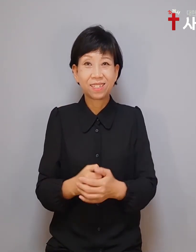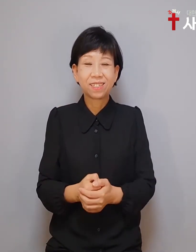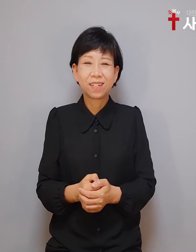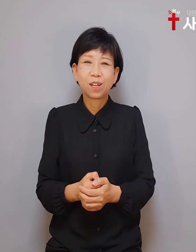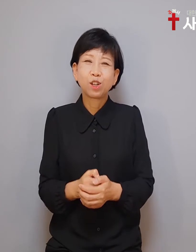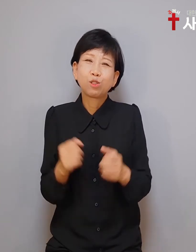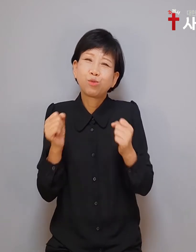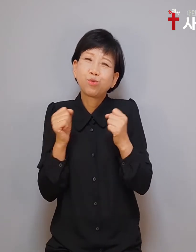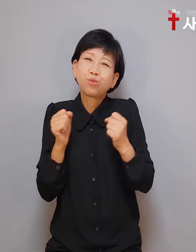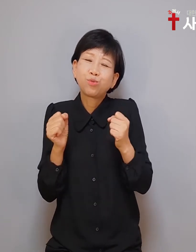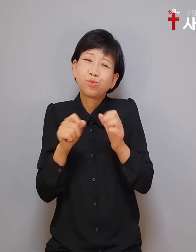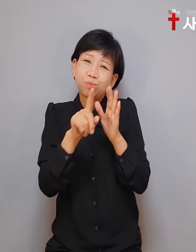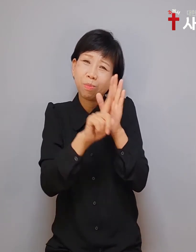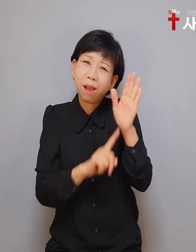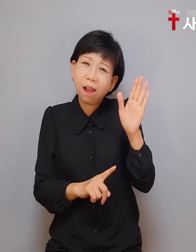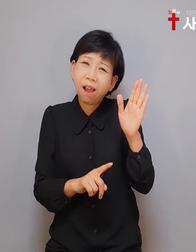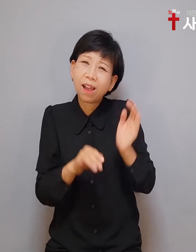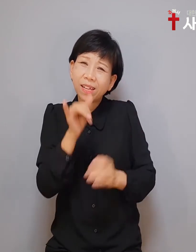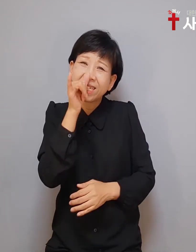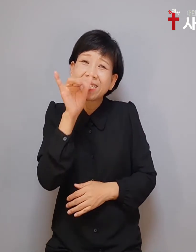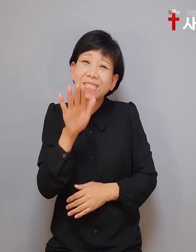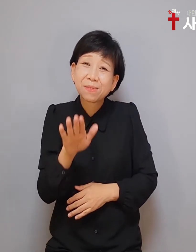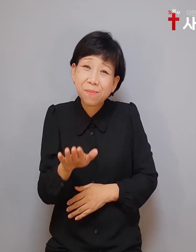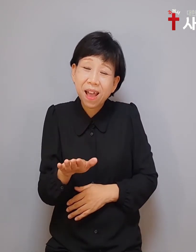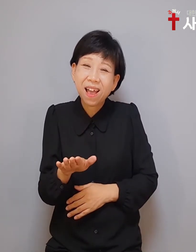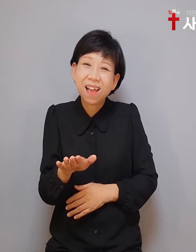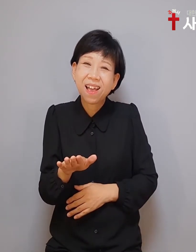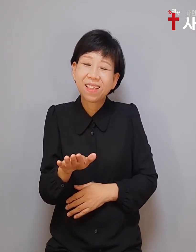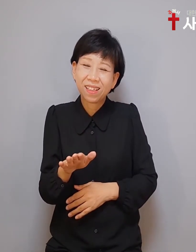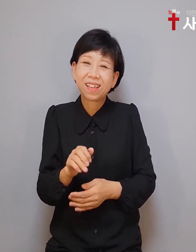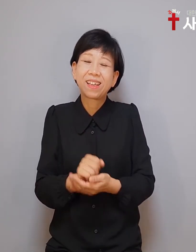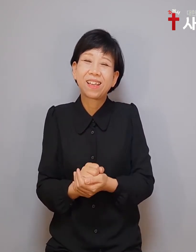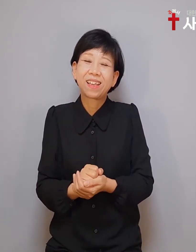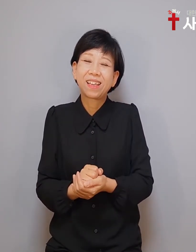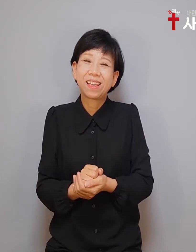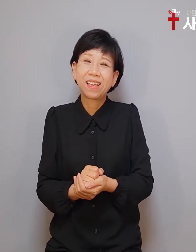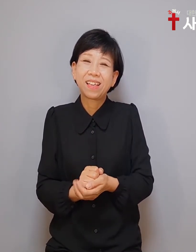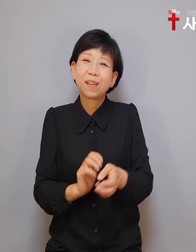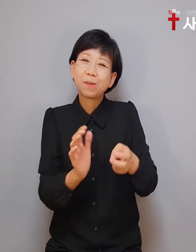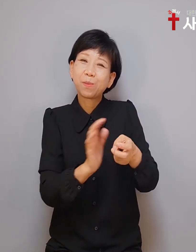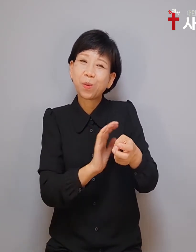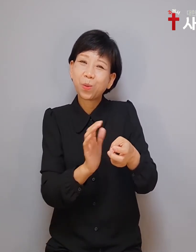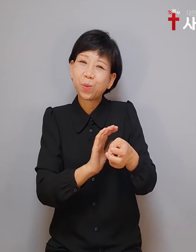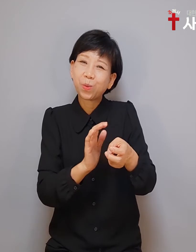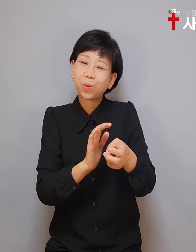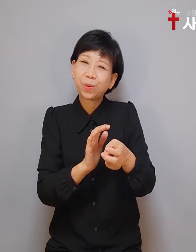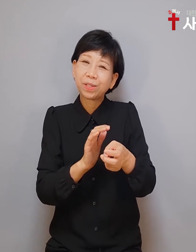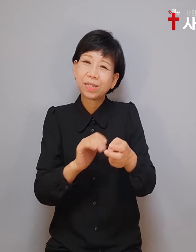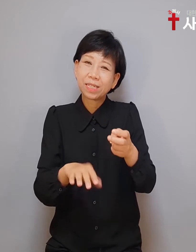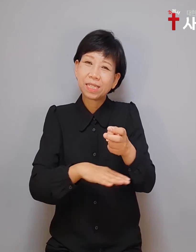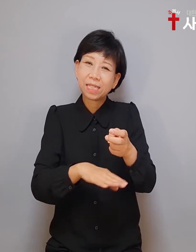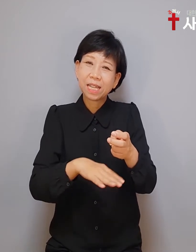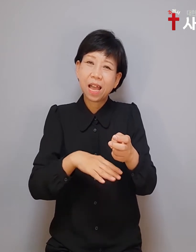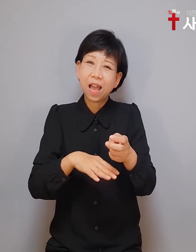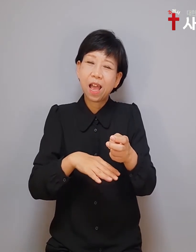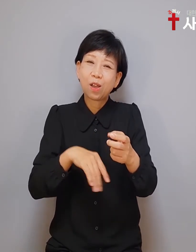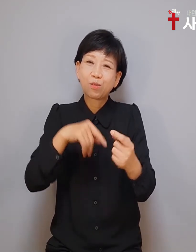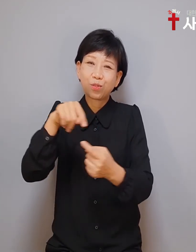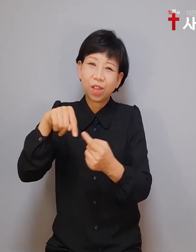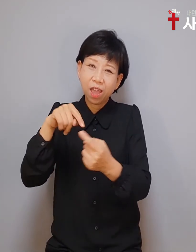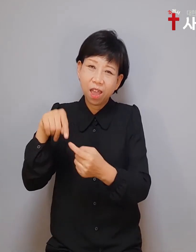덜 추우니까요. 우리 차량, 교회 차량 타고 오시고 아니면 걸어서 오시던 뭐 차를 몰고 오시던